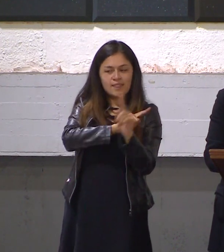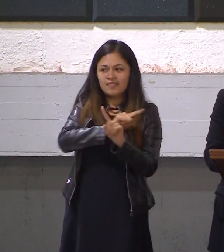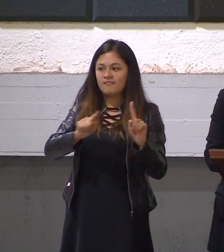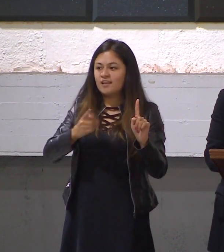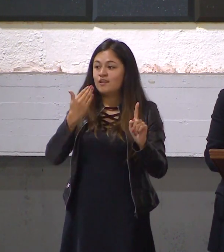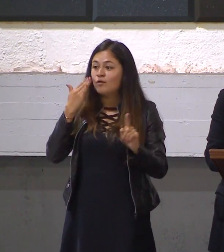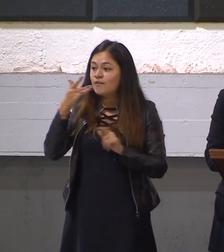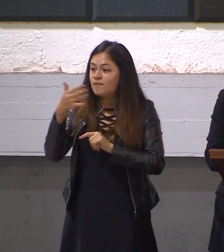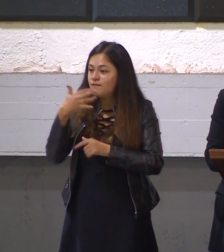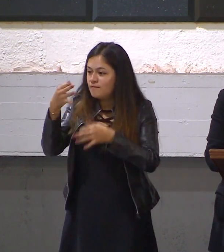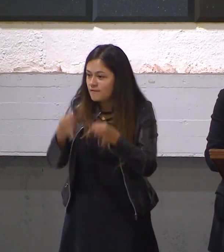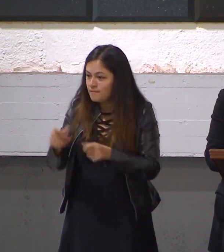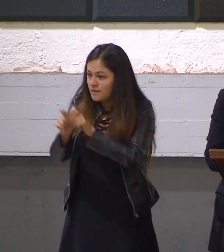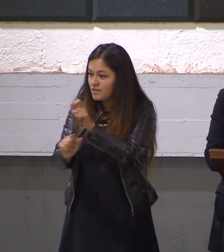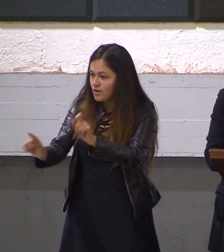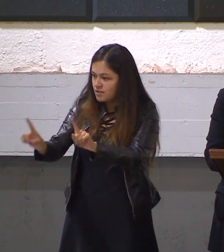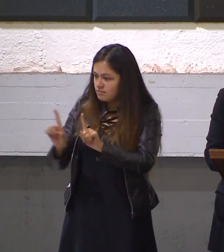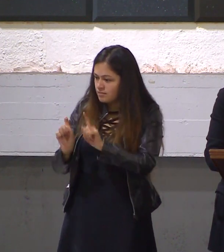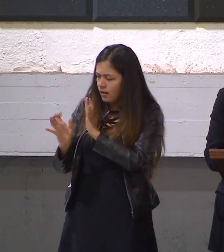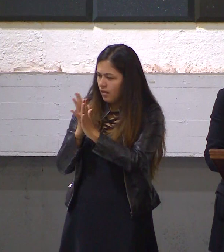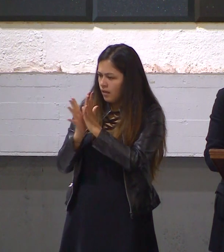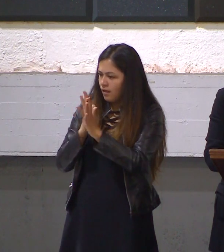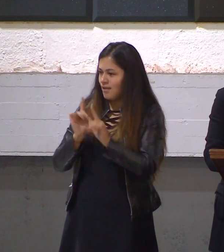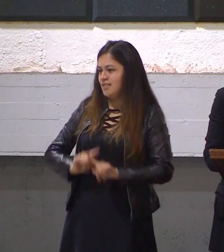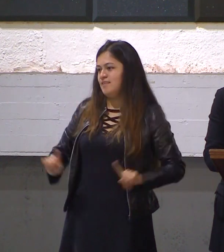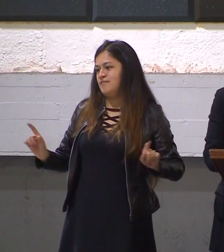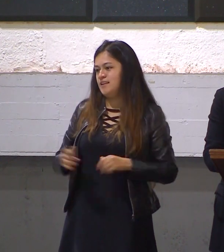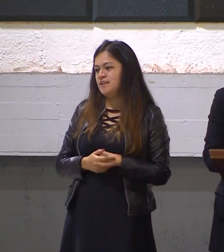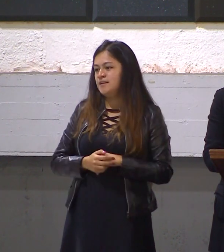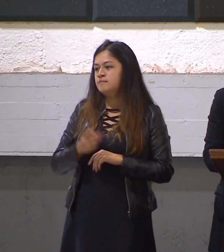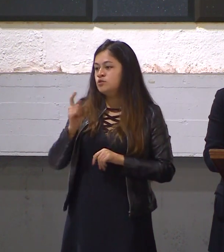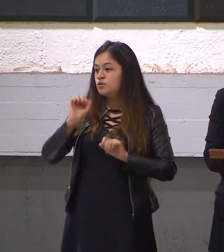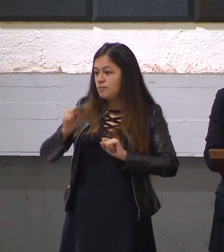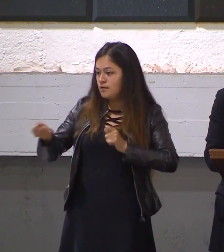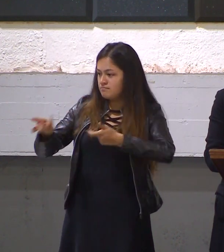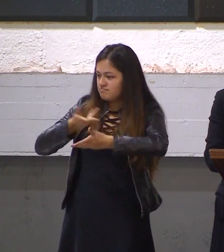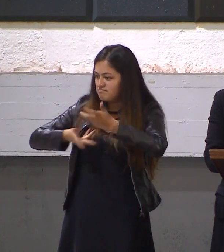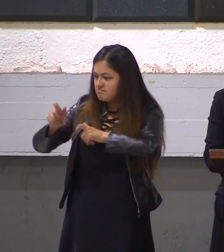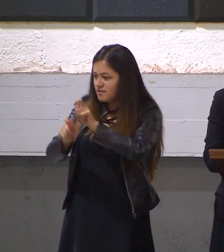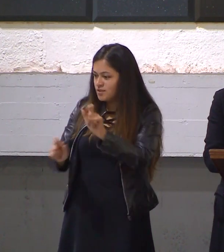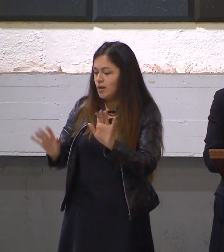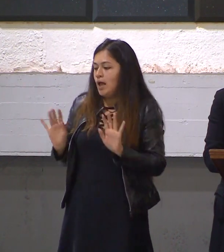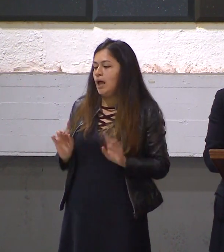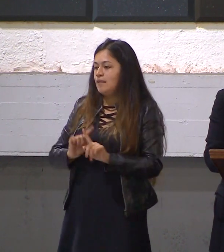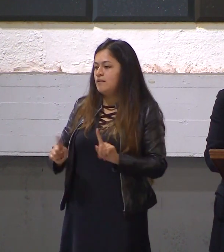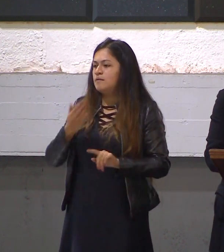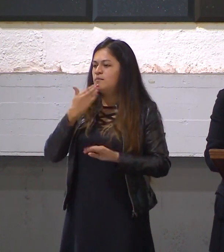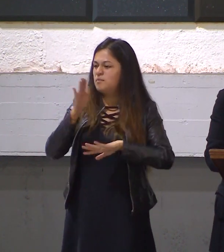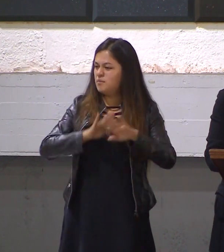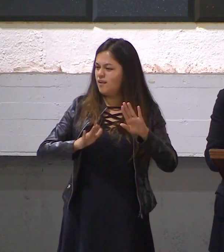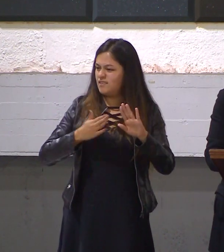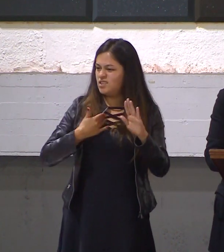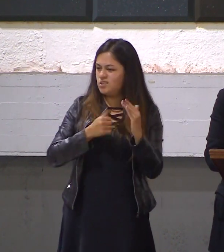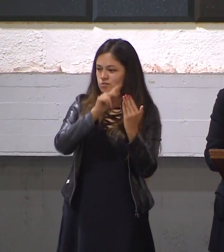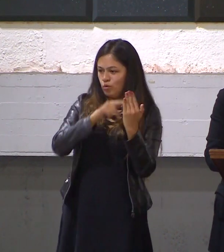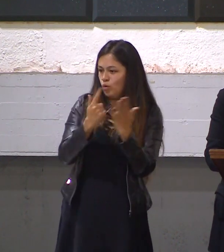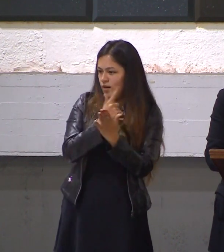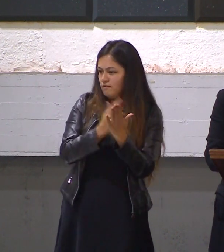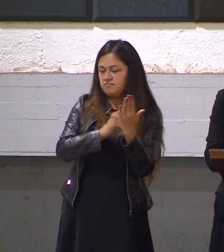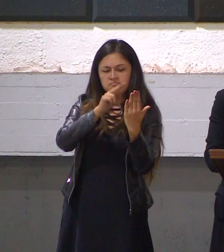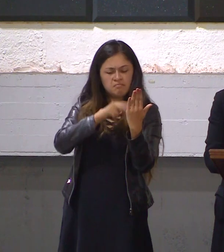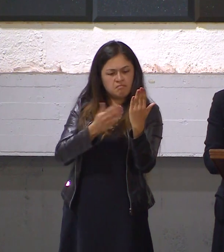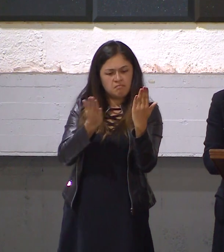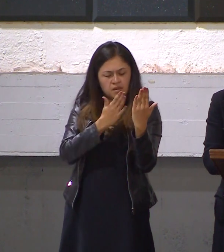y se la cuentan y que uno pueda interactuar con ellos muchas veces cuando uno lee un libro